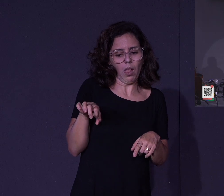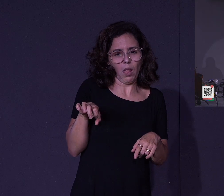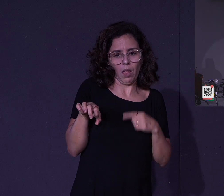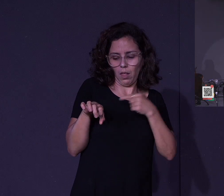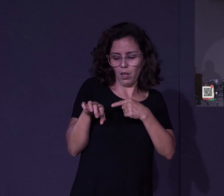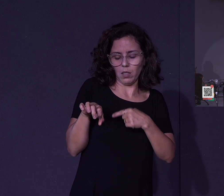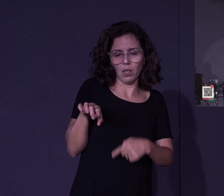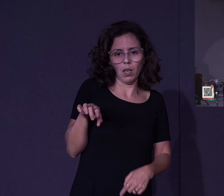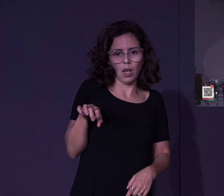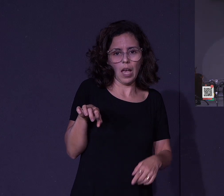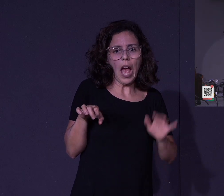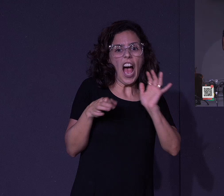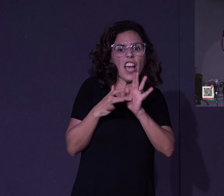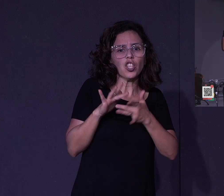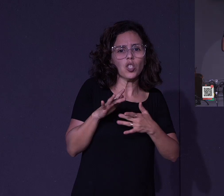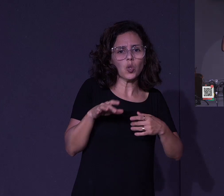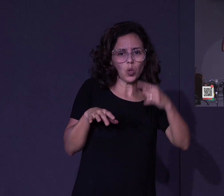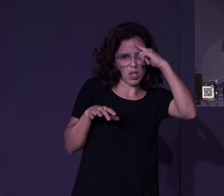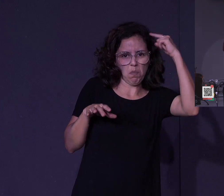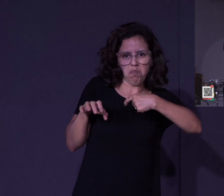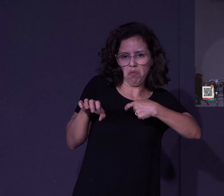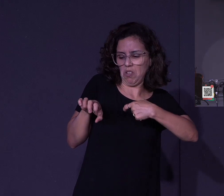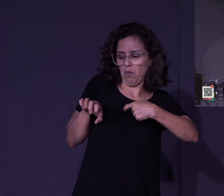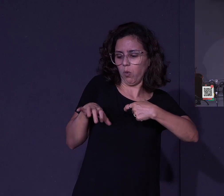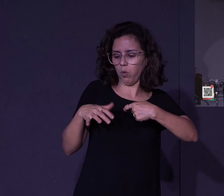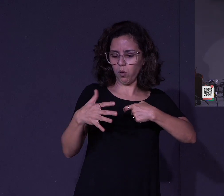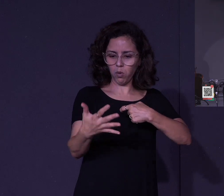cair no buraco no sábado, eu te conheço, tu vai lá e tira ele.